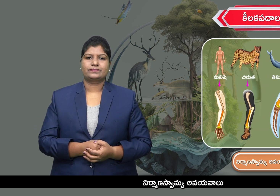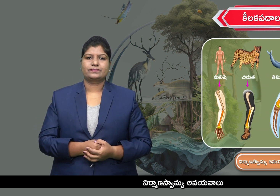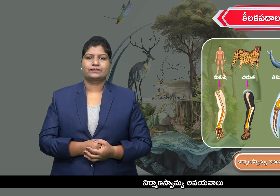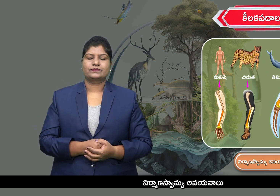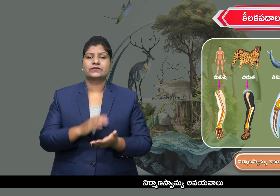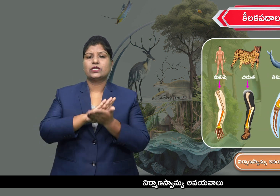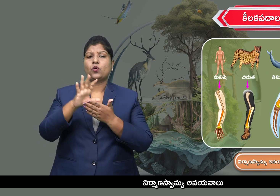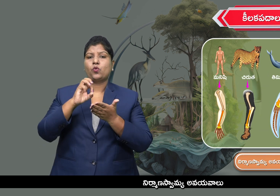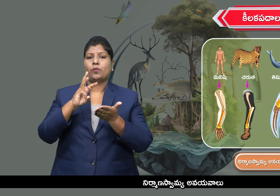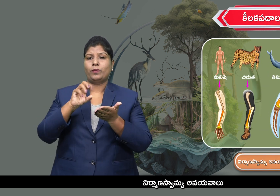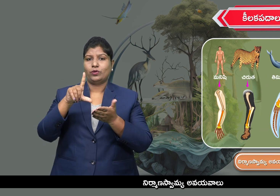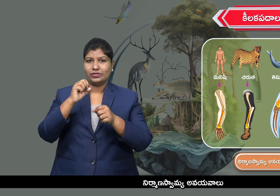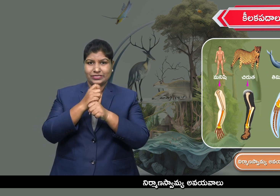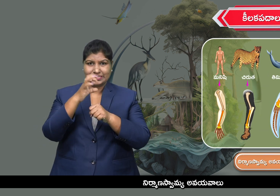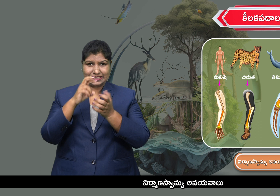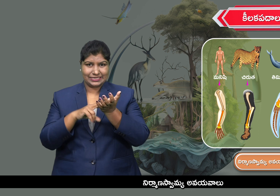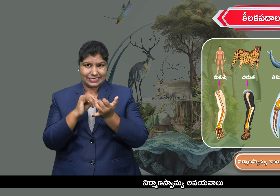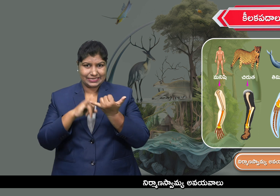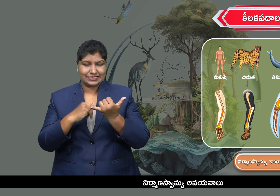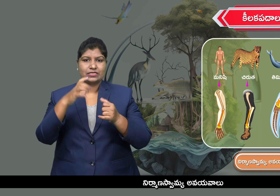నిర్మాణ స్వామ్య అవయవాలు,